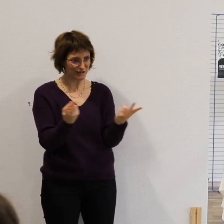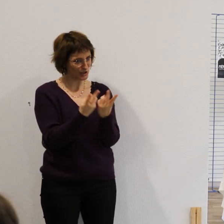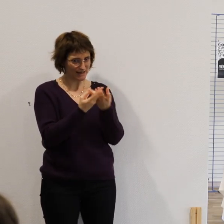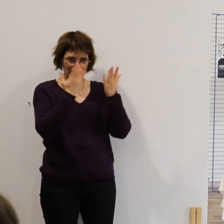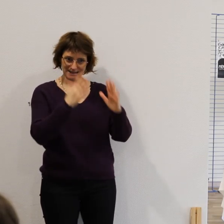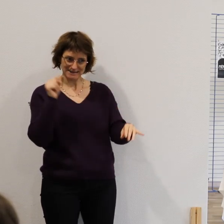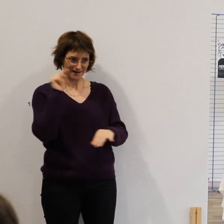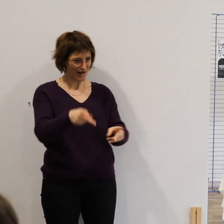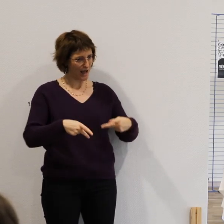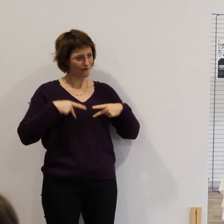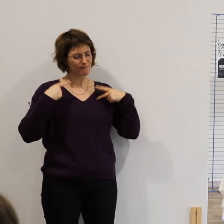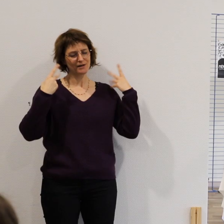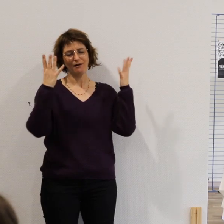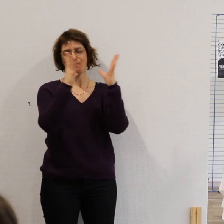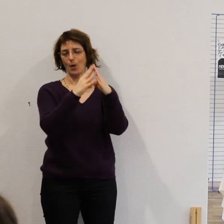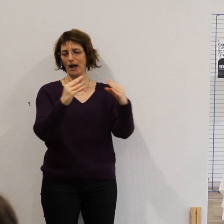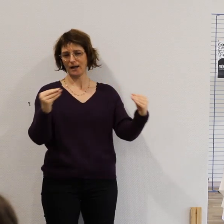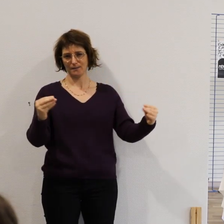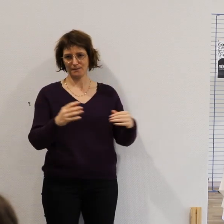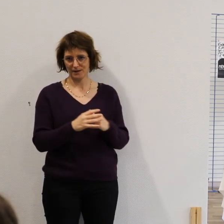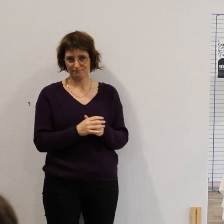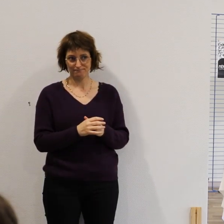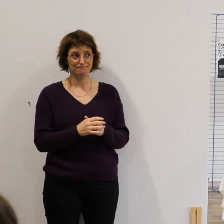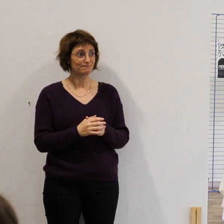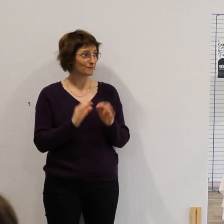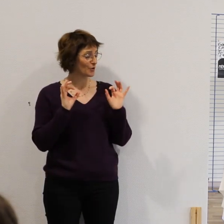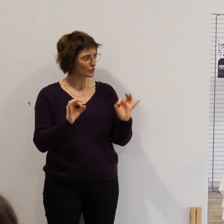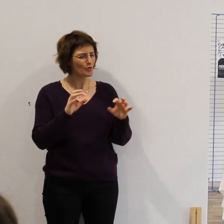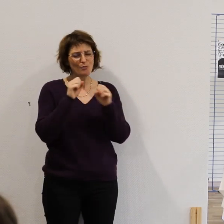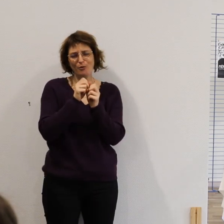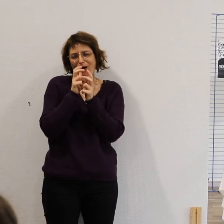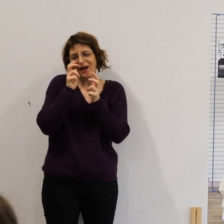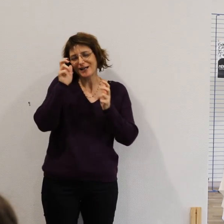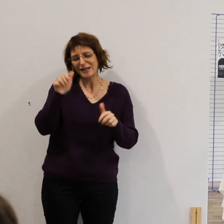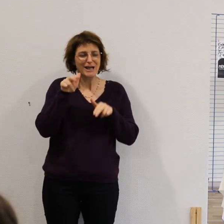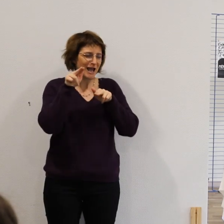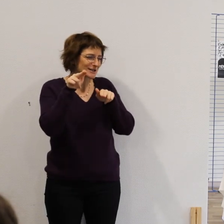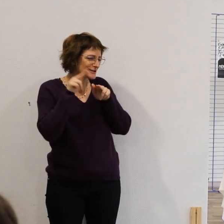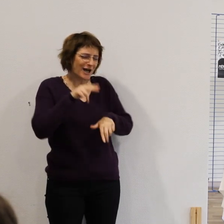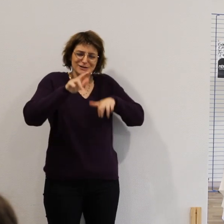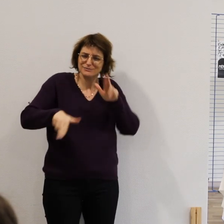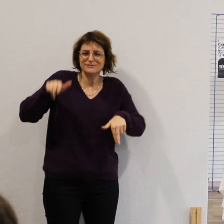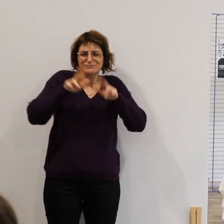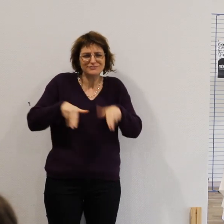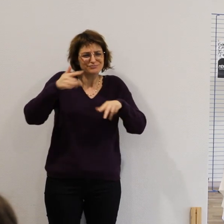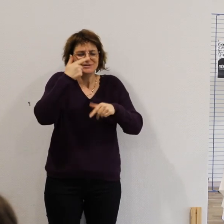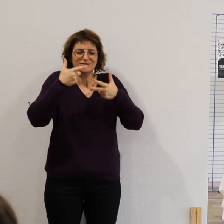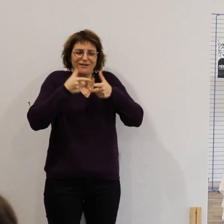pour mener une vie tranquille. Ainsi, je pus miauler, chasser et gambader en toute liberté.